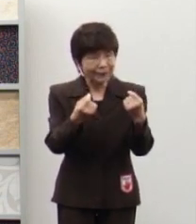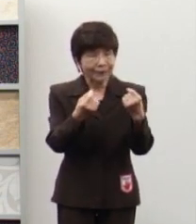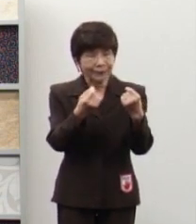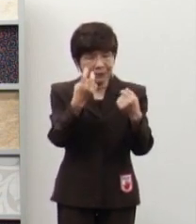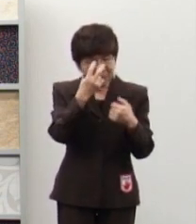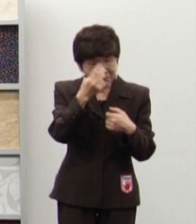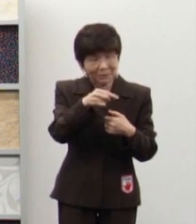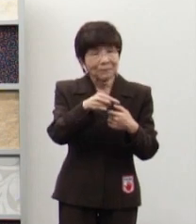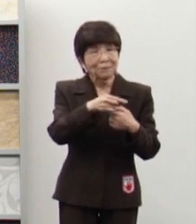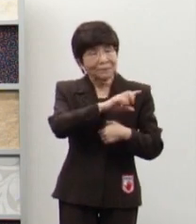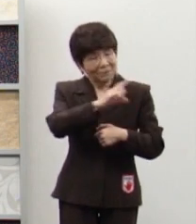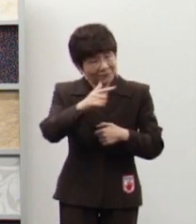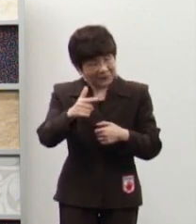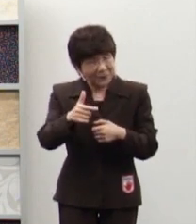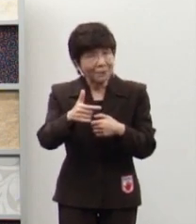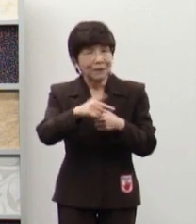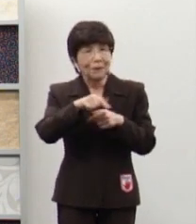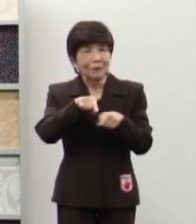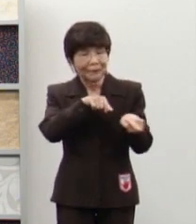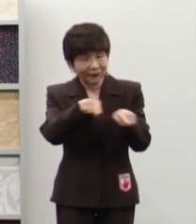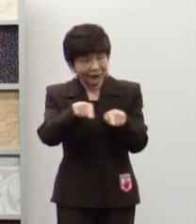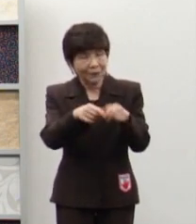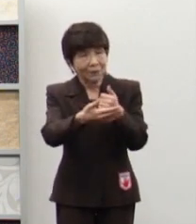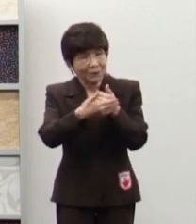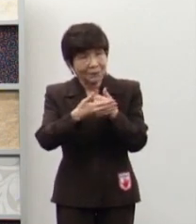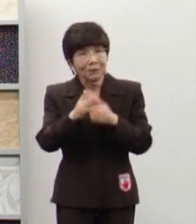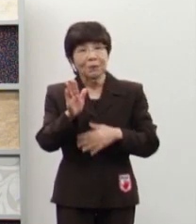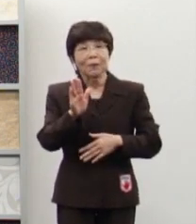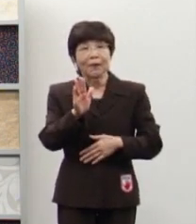かい進路指導が行われたことや、